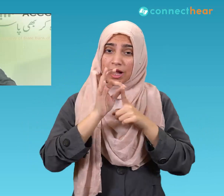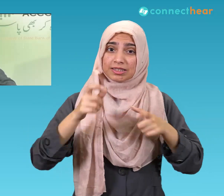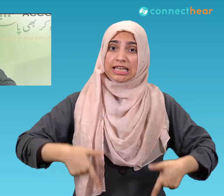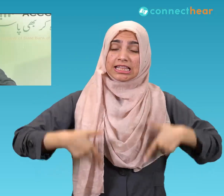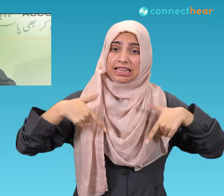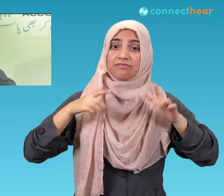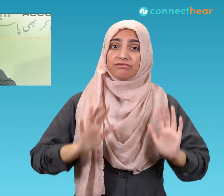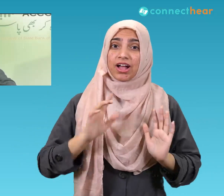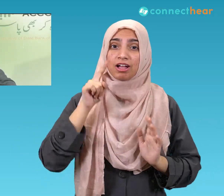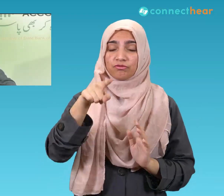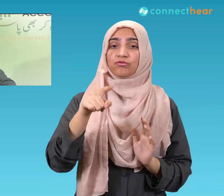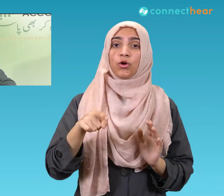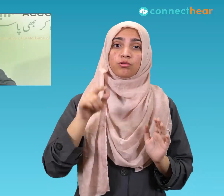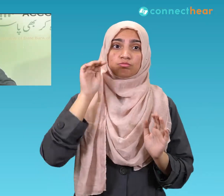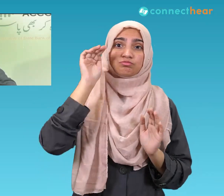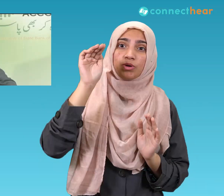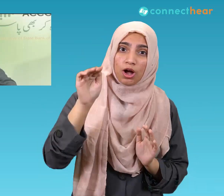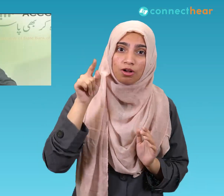ٹیپ کریں.